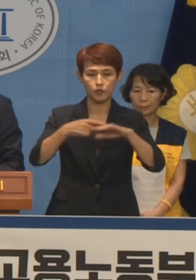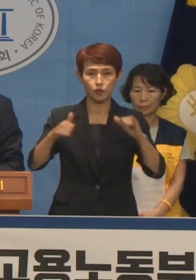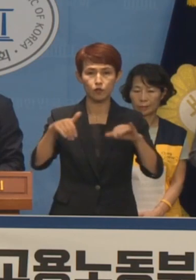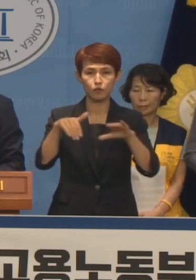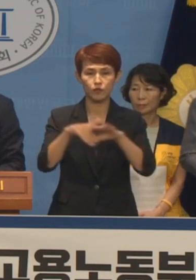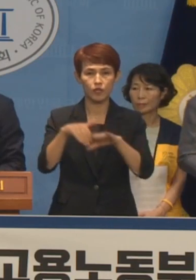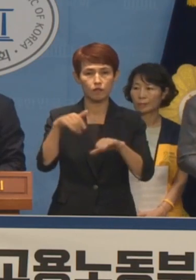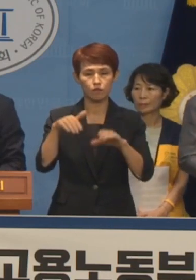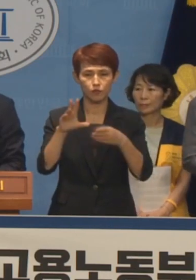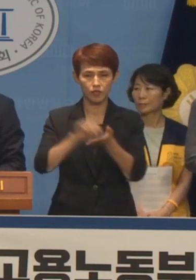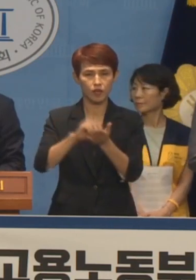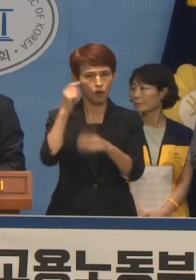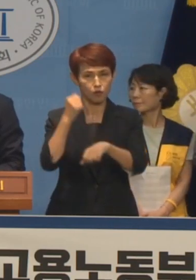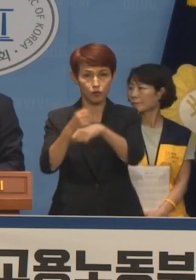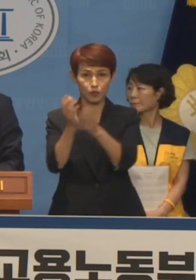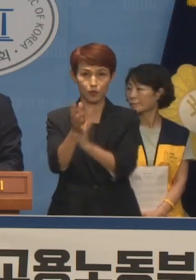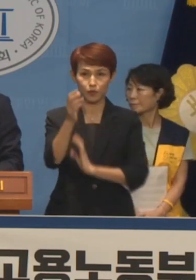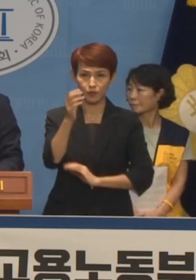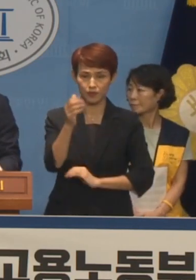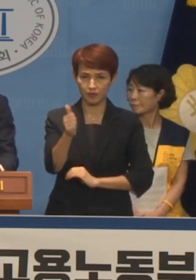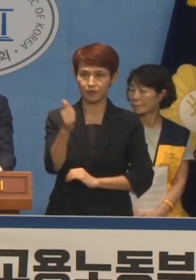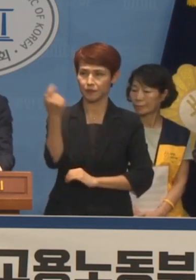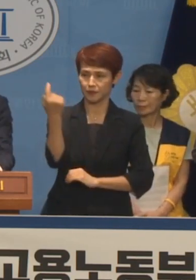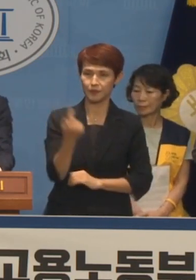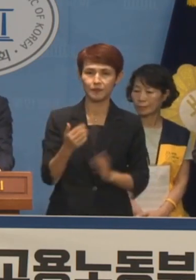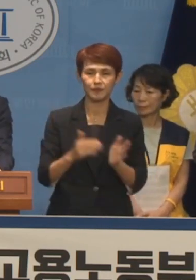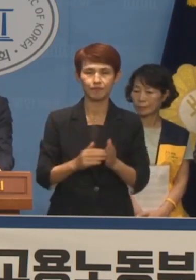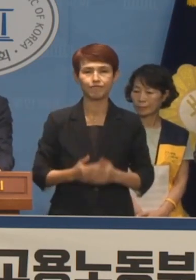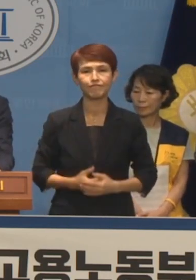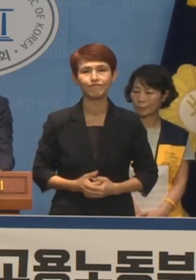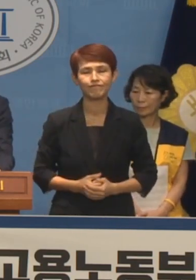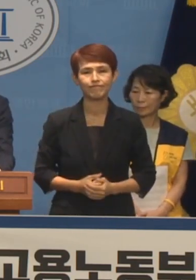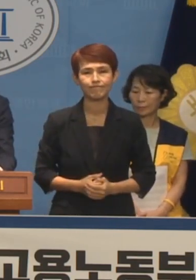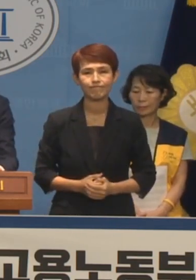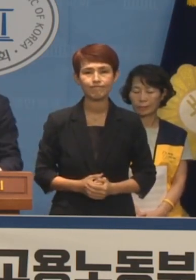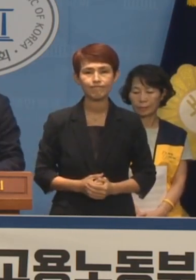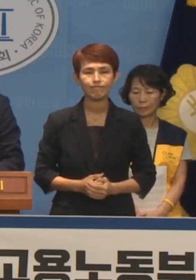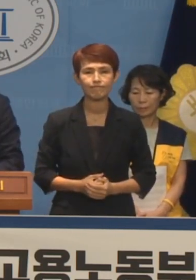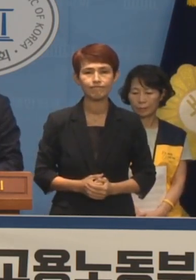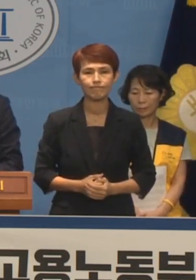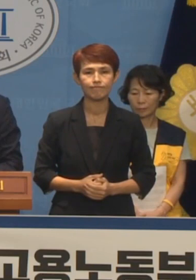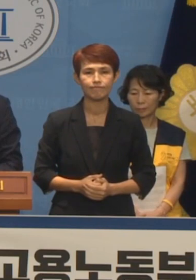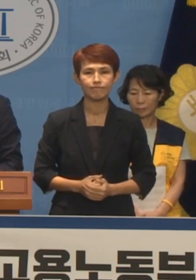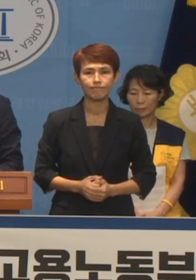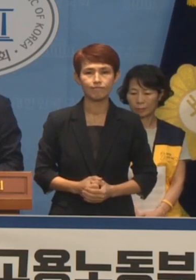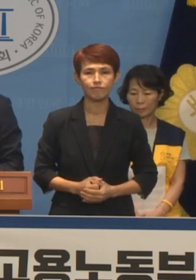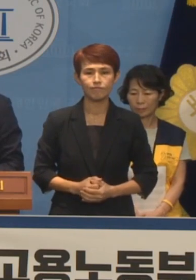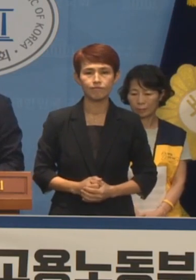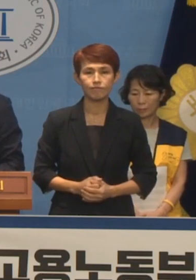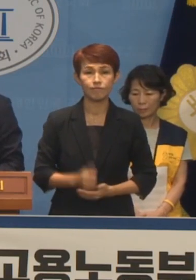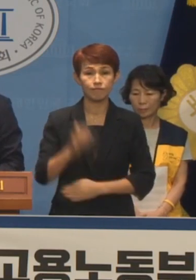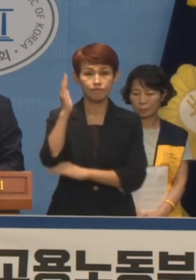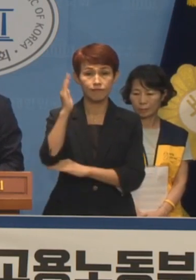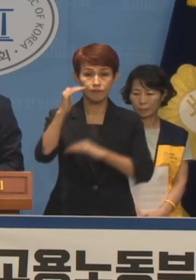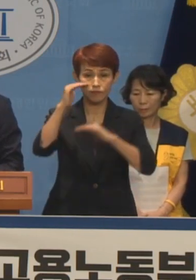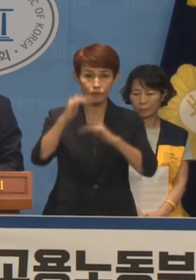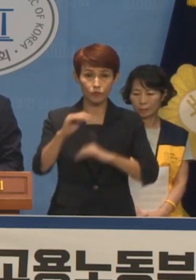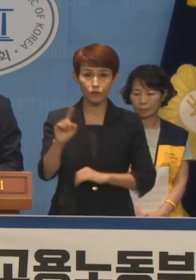김영환 대협력실장님 오셨습니다. 예, 다음 발언 이어가도록 하겠습니다. 다음 발언은 전